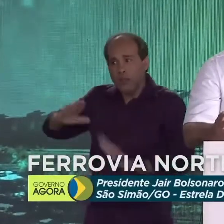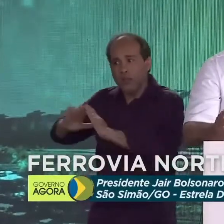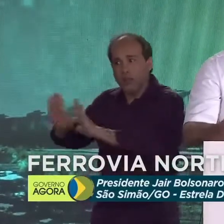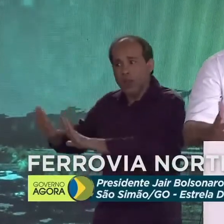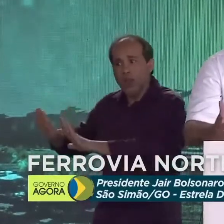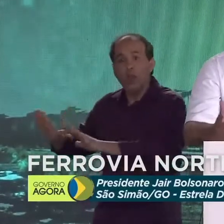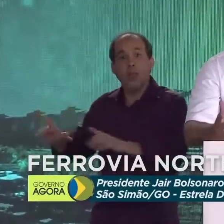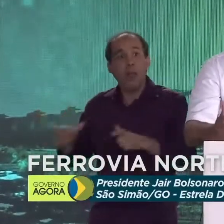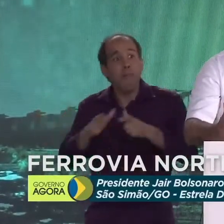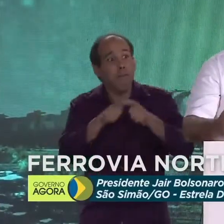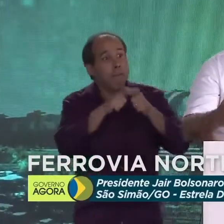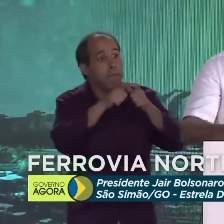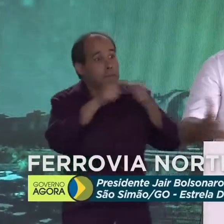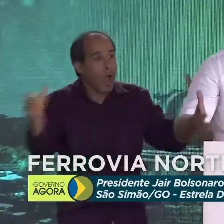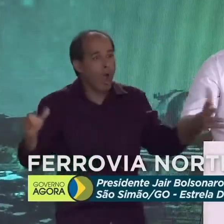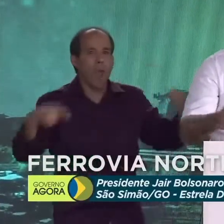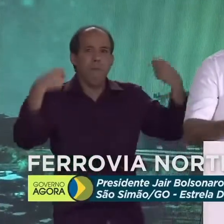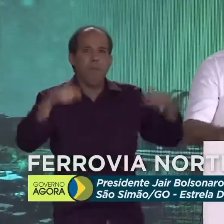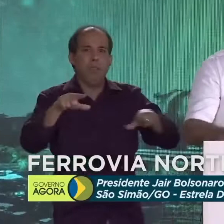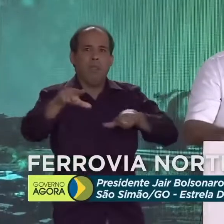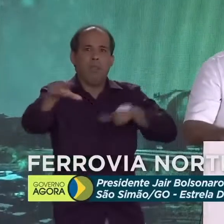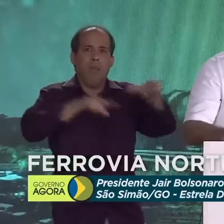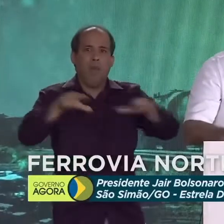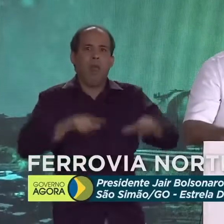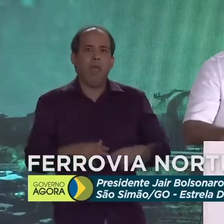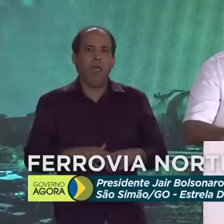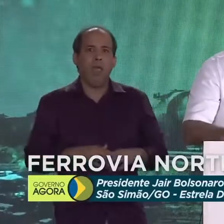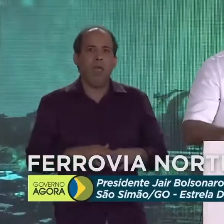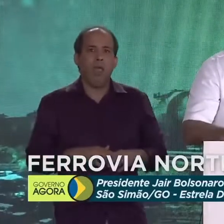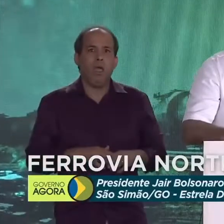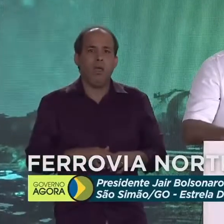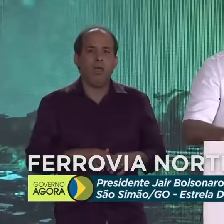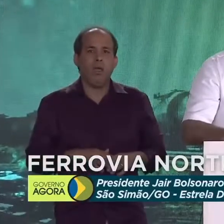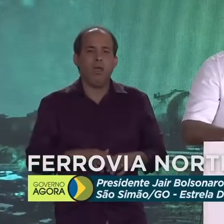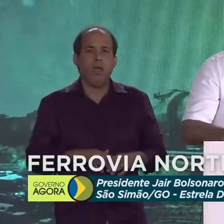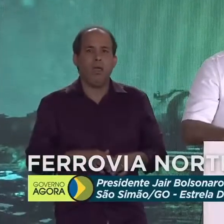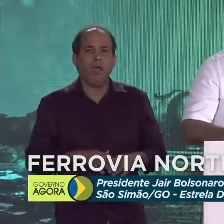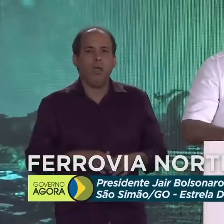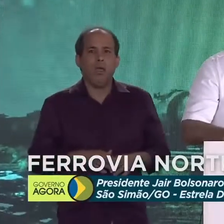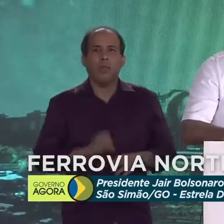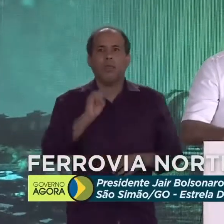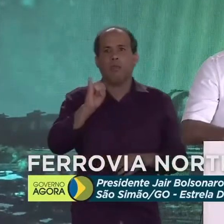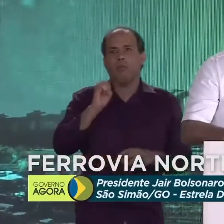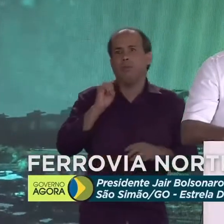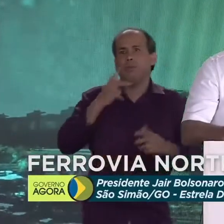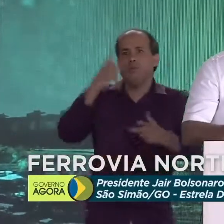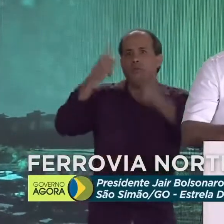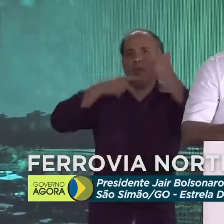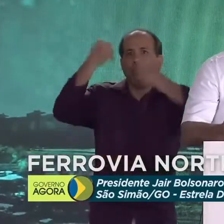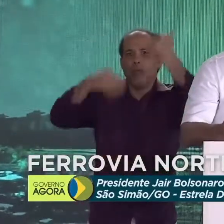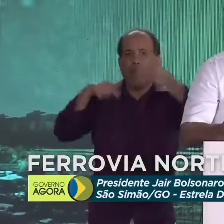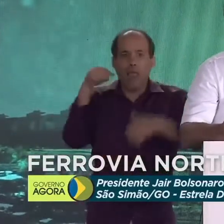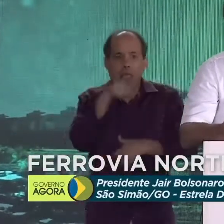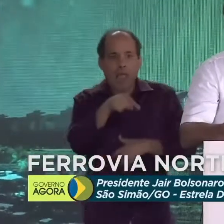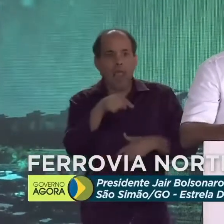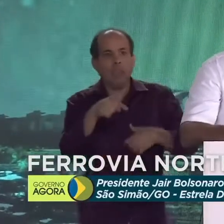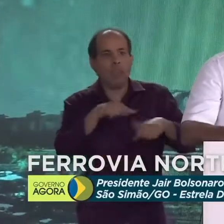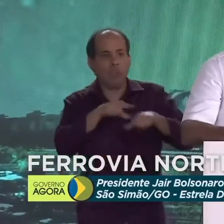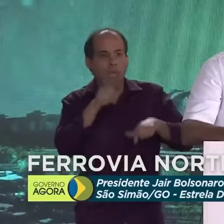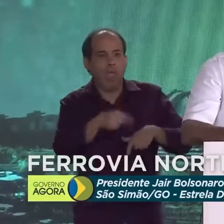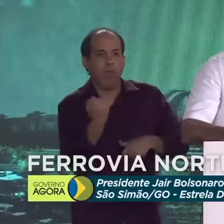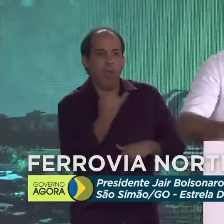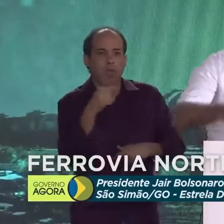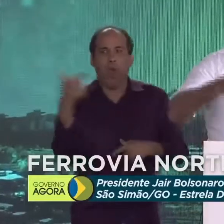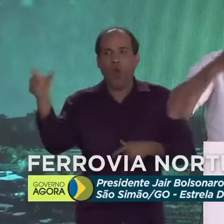fazer. A grande maioria tem que trabalhar. Quando se fala em essa atividade é essencial,